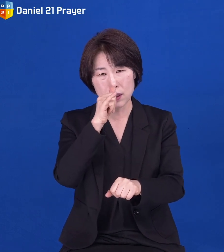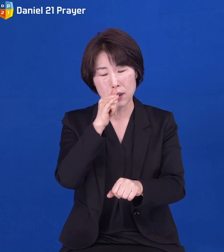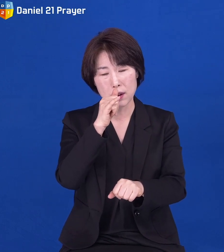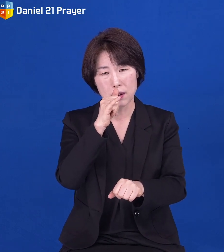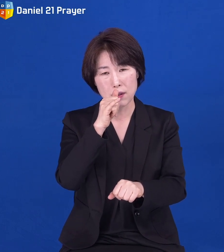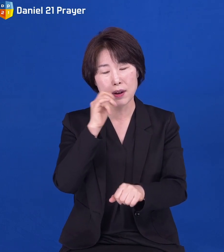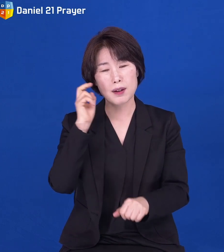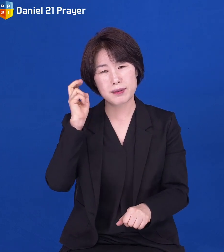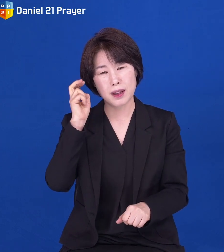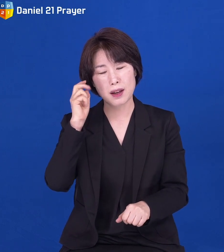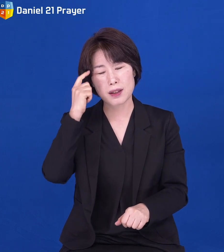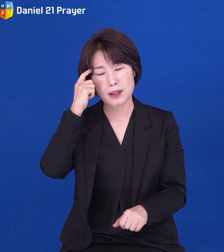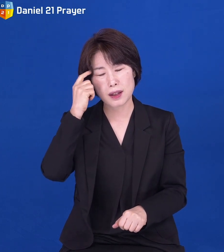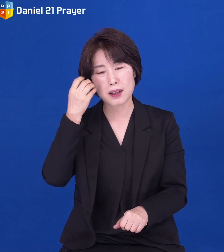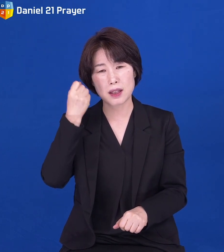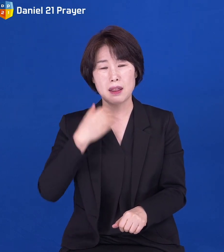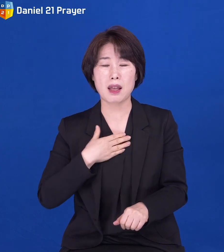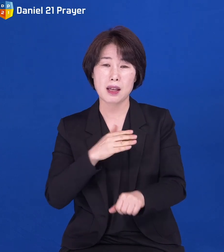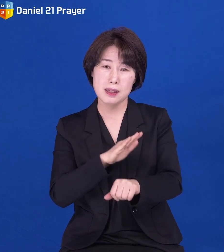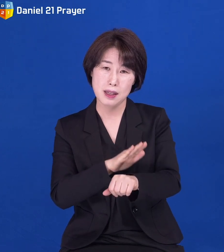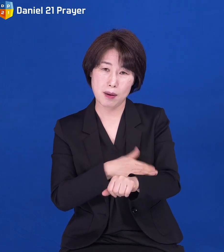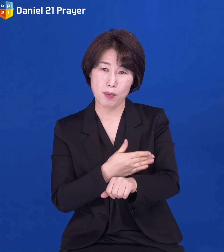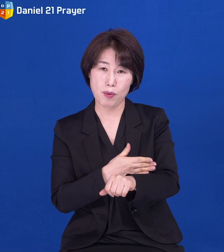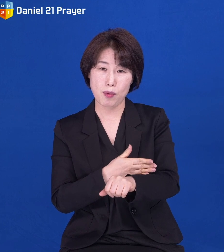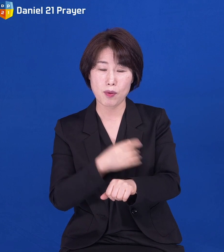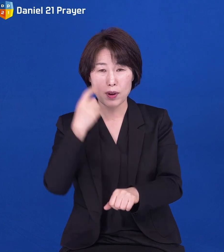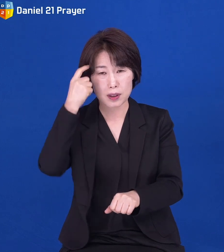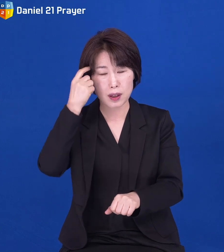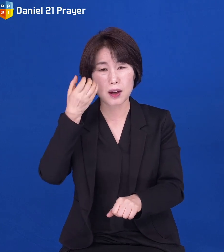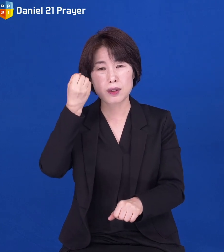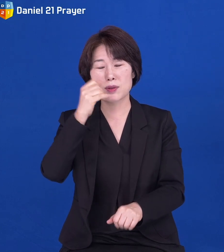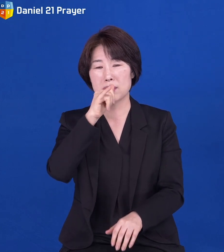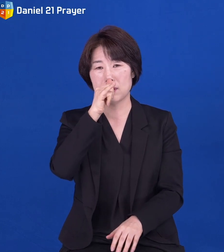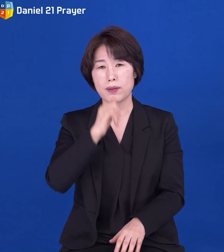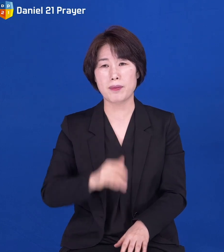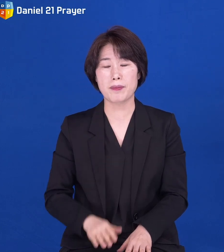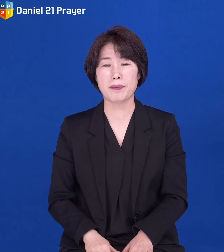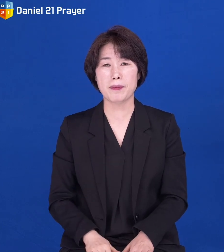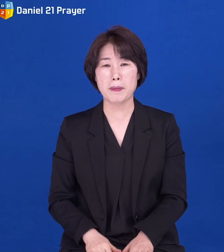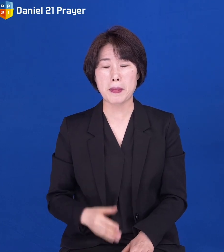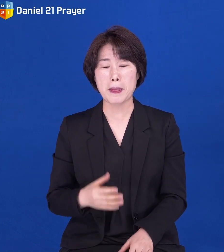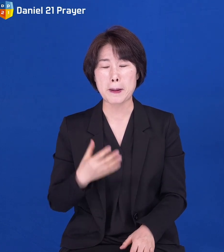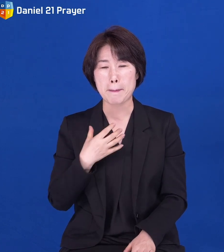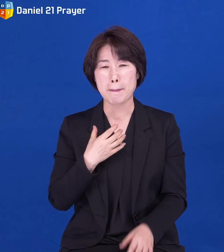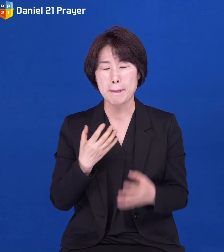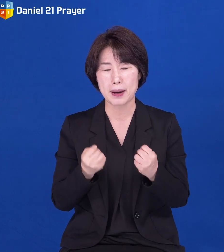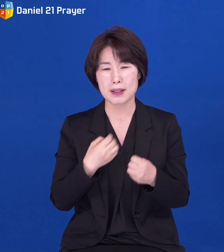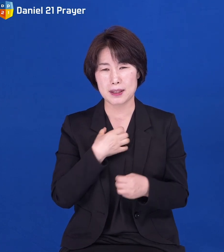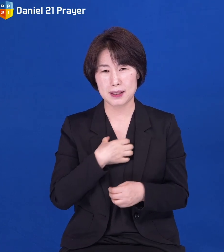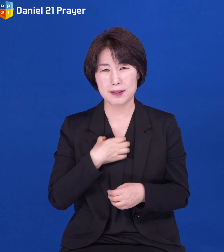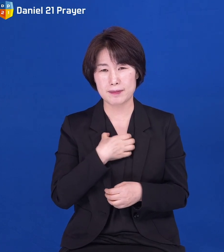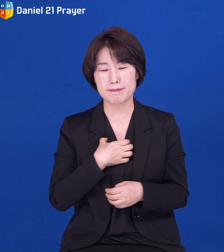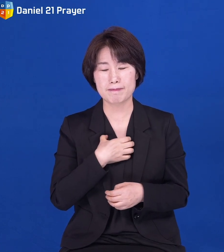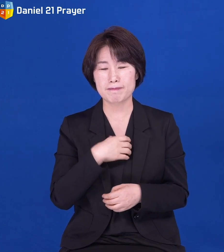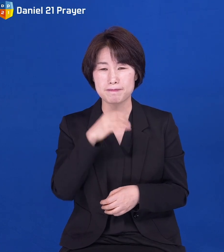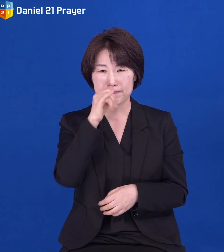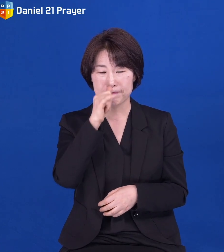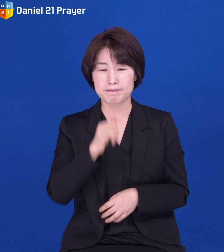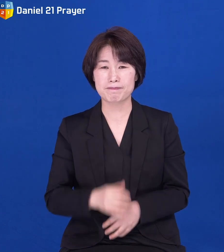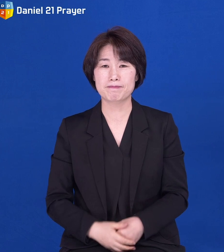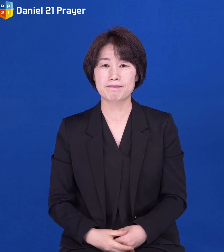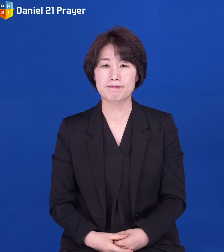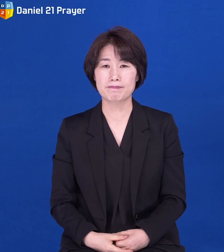시작하거든요. 다 내 잘못이라고 생각을 하게 돼요. 그렇기 때문에 괴롭죠, 인생이. 그렇지만